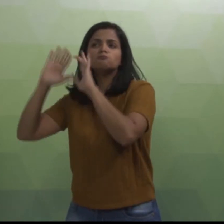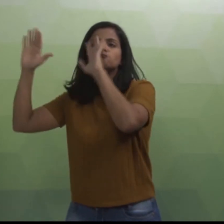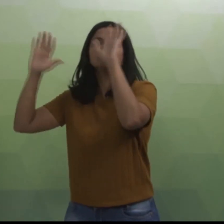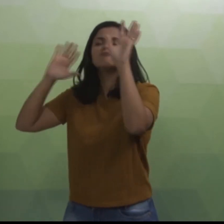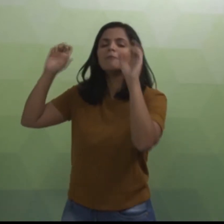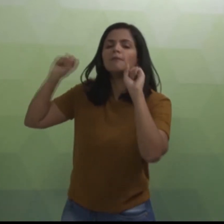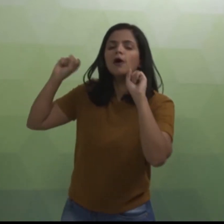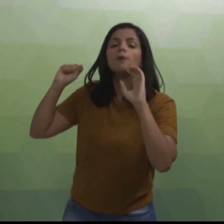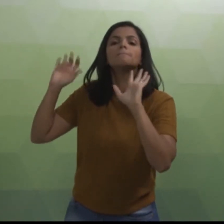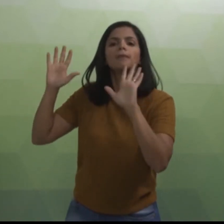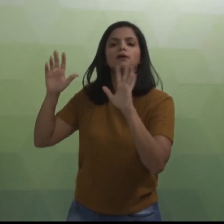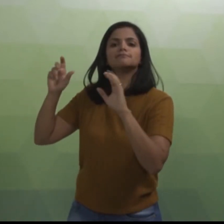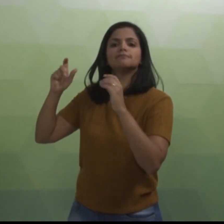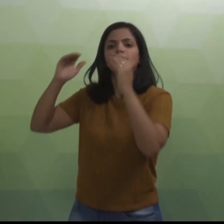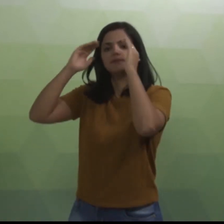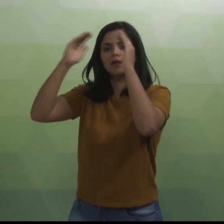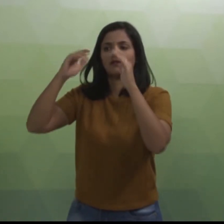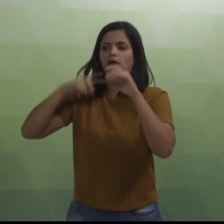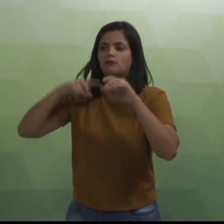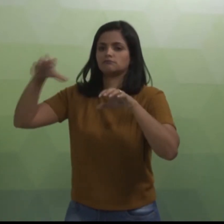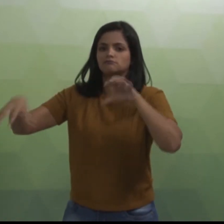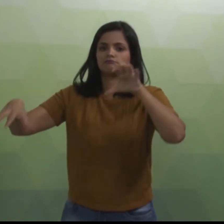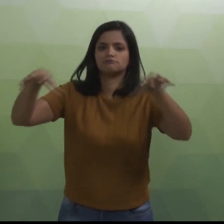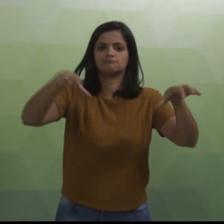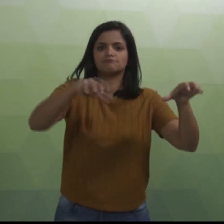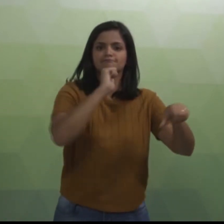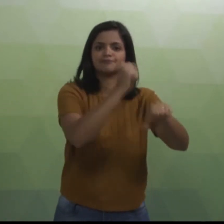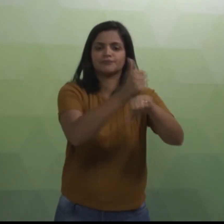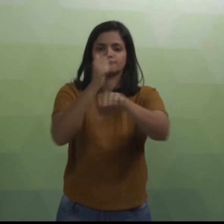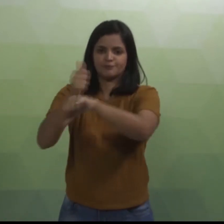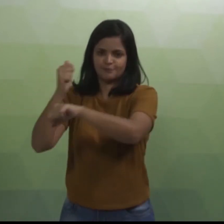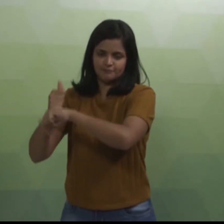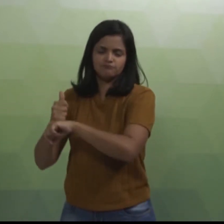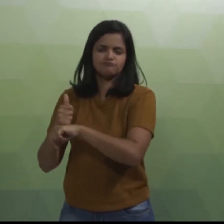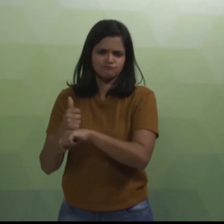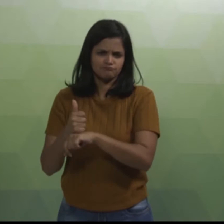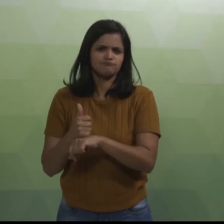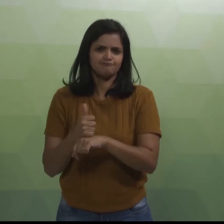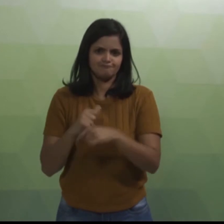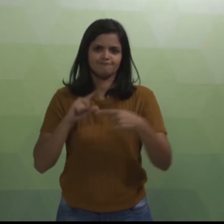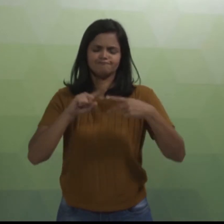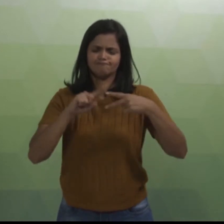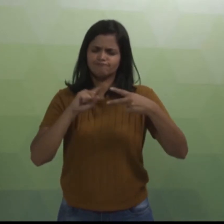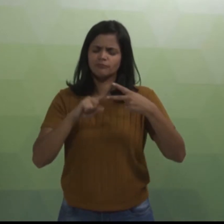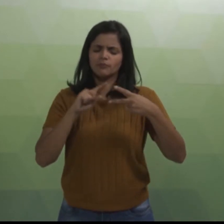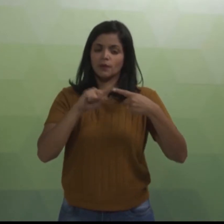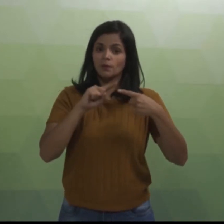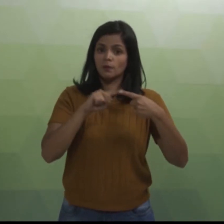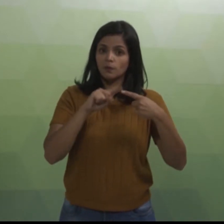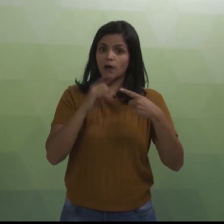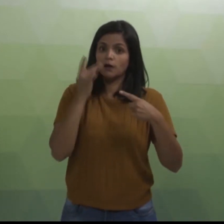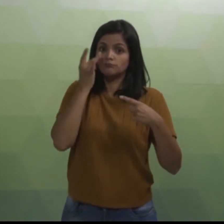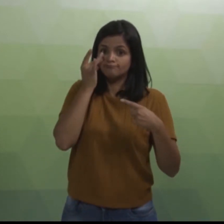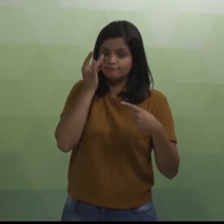o referente ausente, seria um imaginário. Então, eu tenho que respeitar esses espaços. Isso